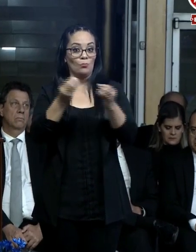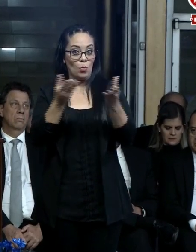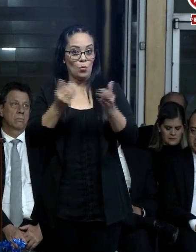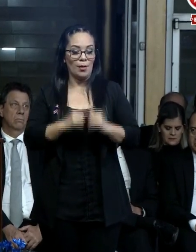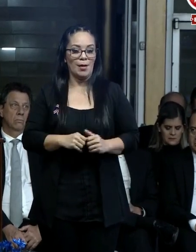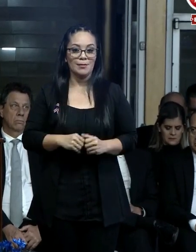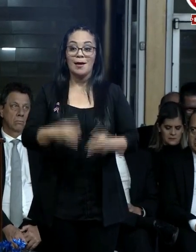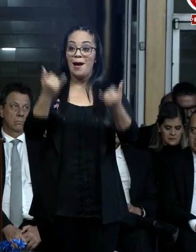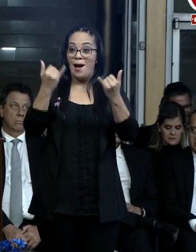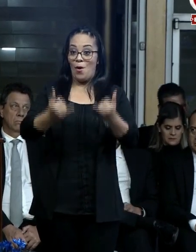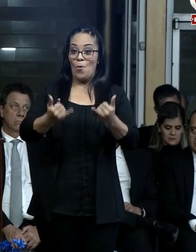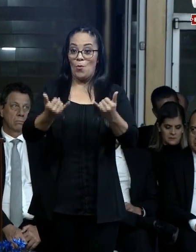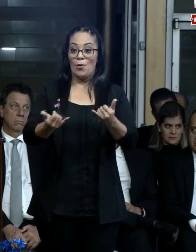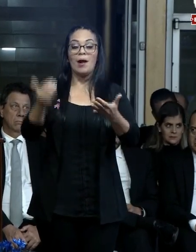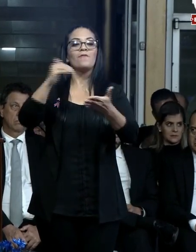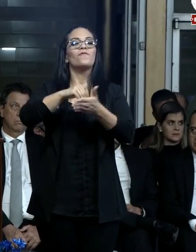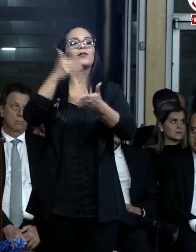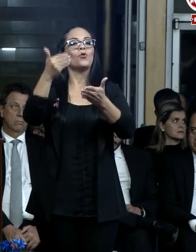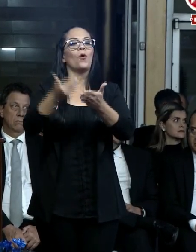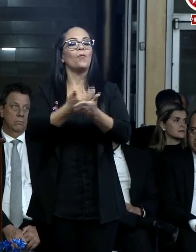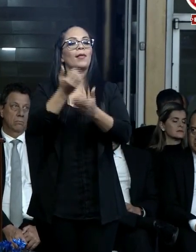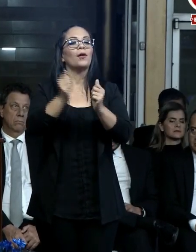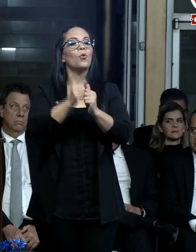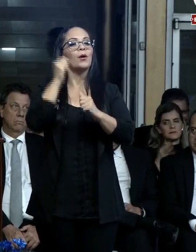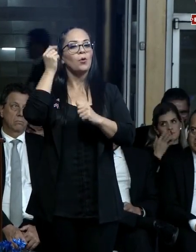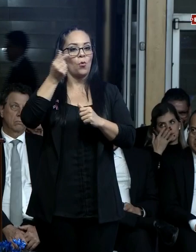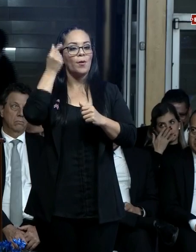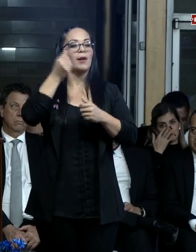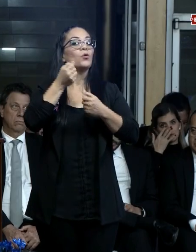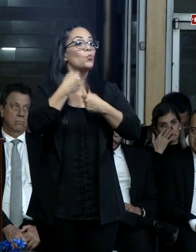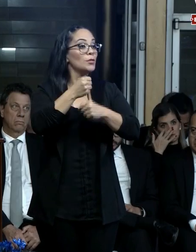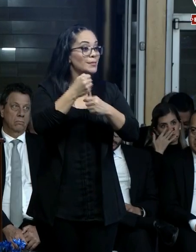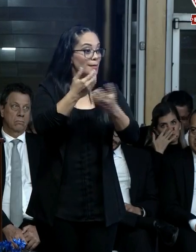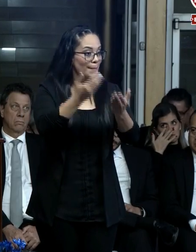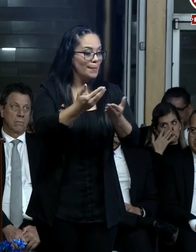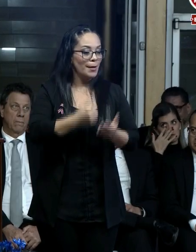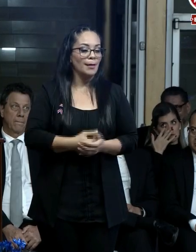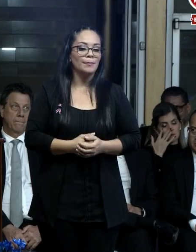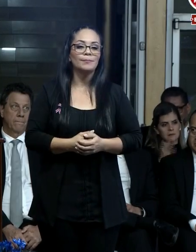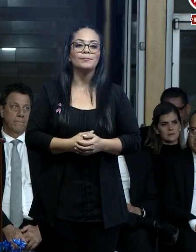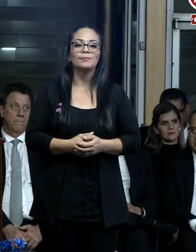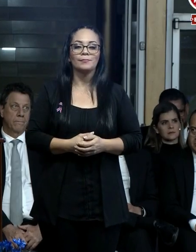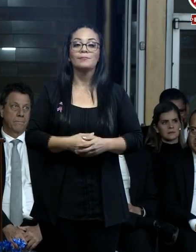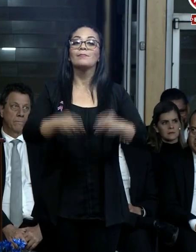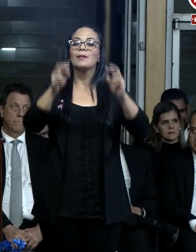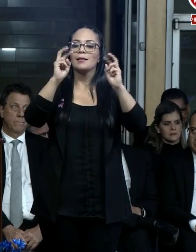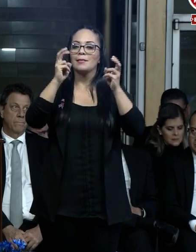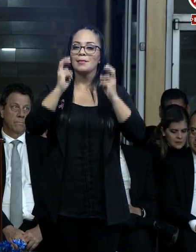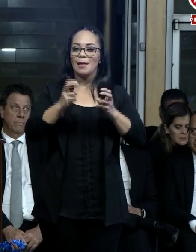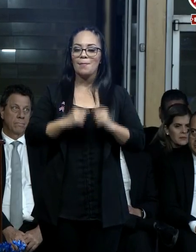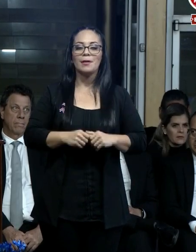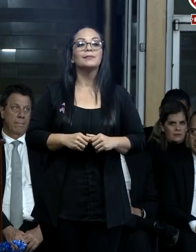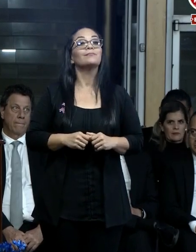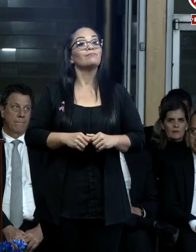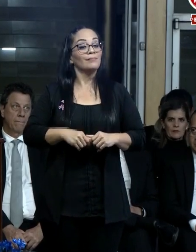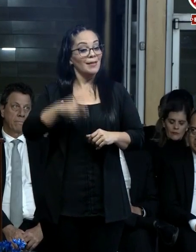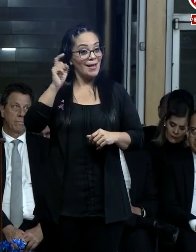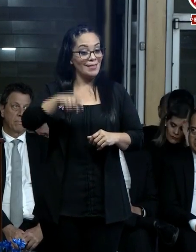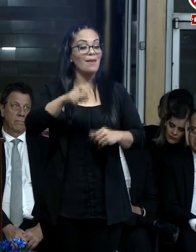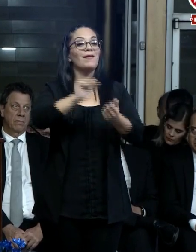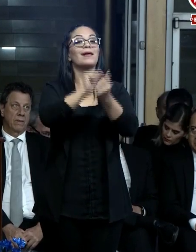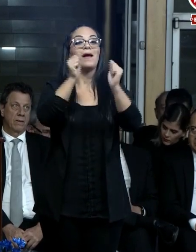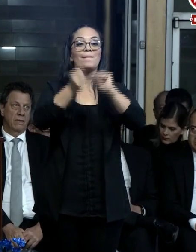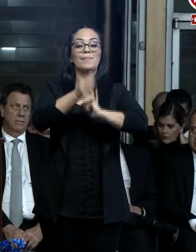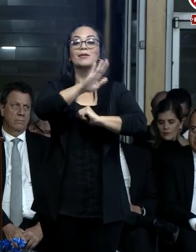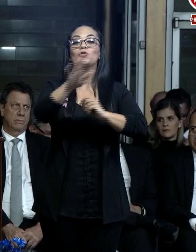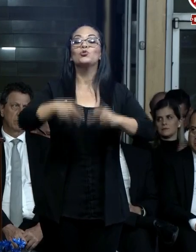de manera renovada junto con el gobierno municipal en temas que les debe cambiar